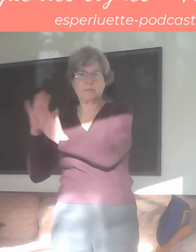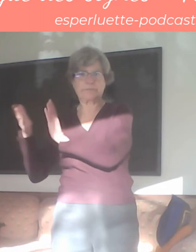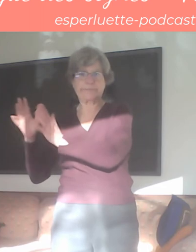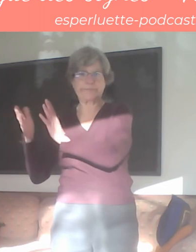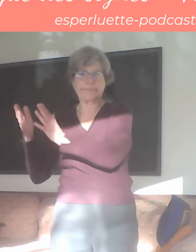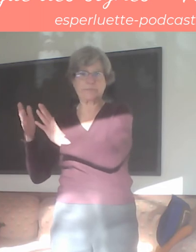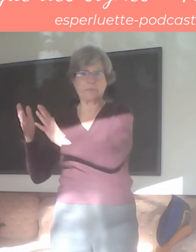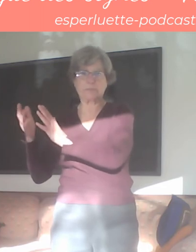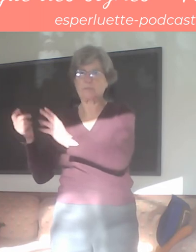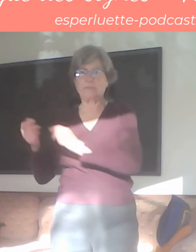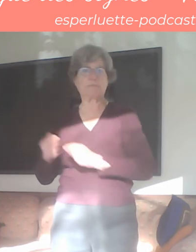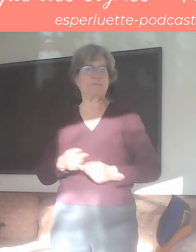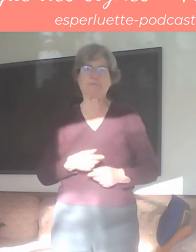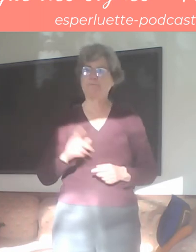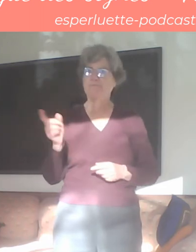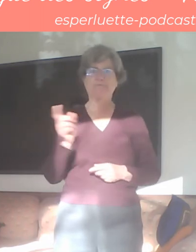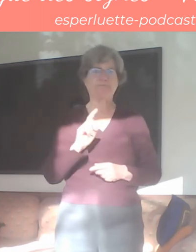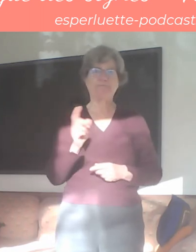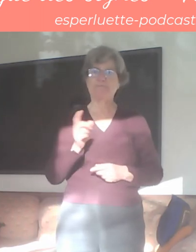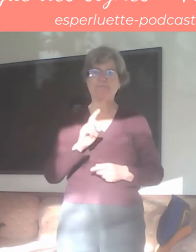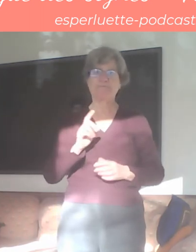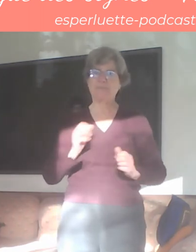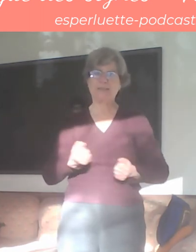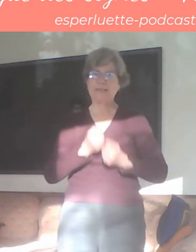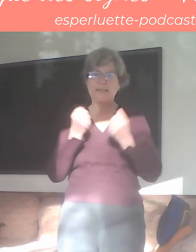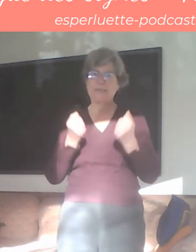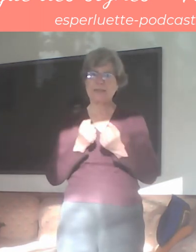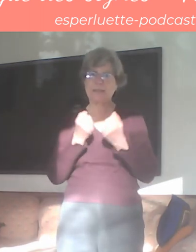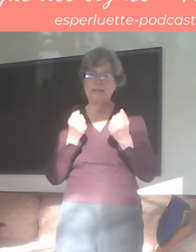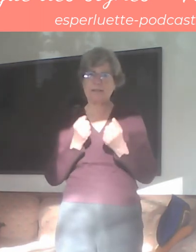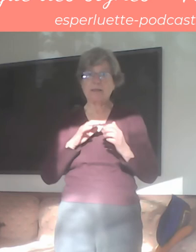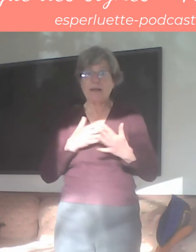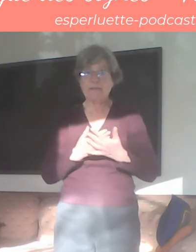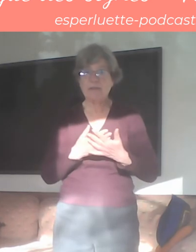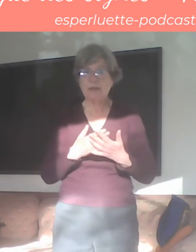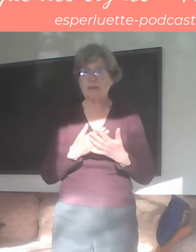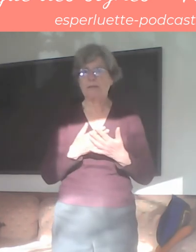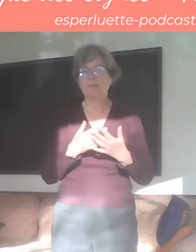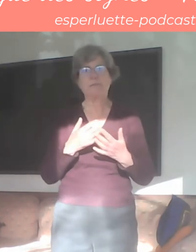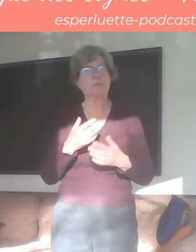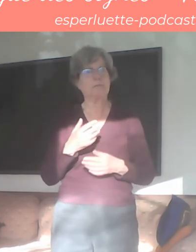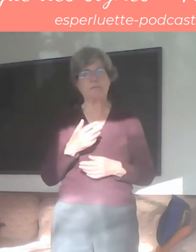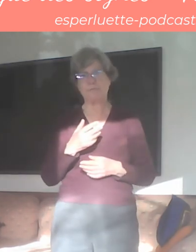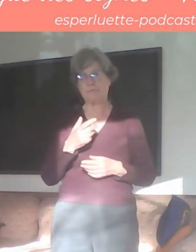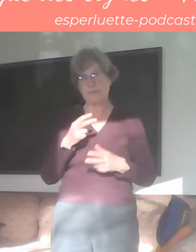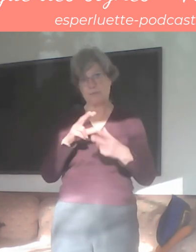métaphores, des choses très très complexes. Et si j'étais en français, bah je serais en français, quoi. Moi, j'ai